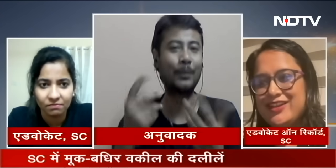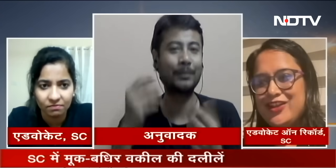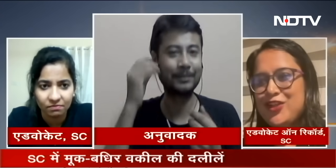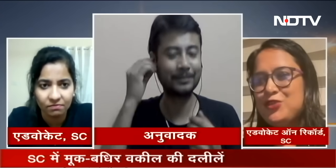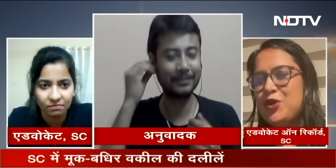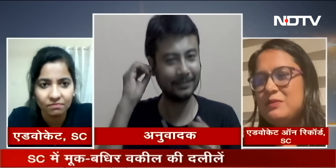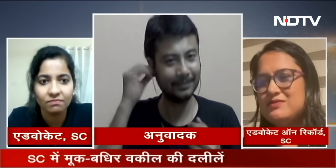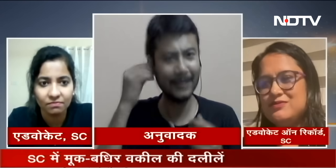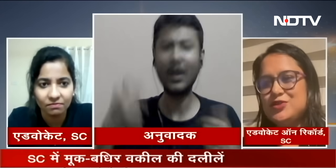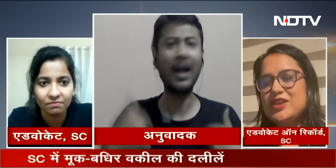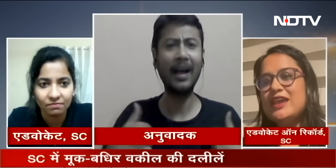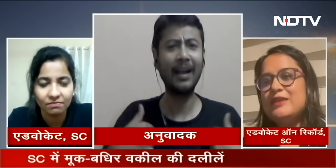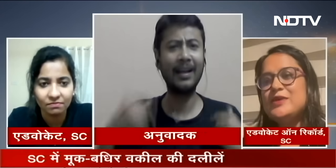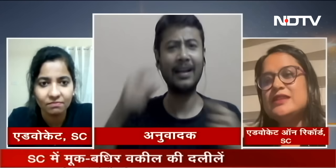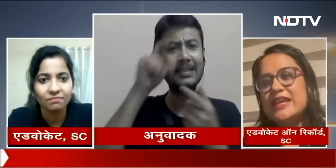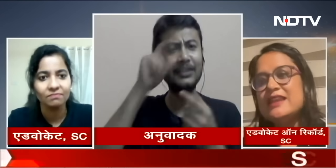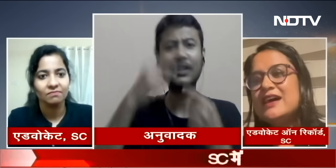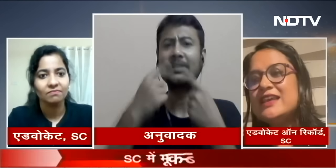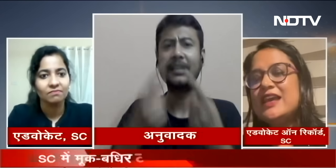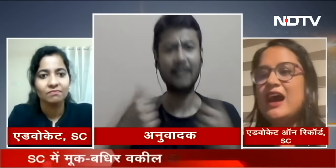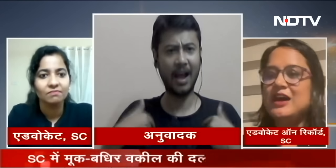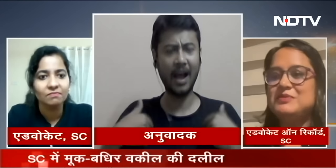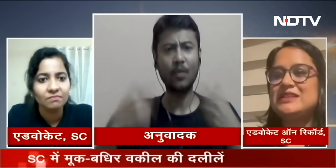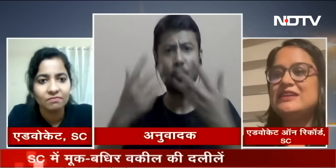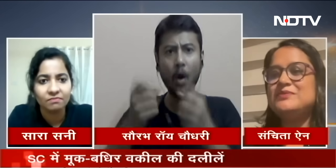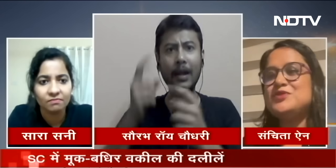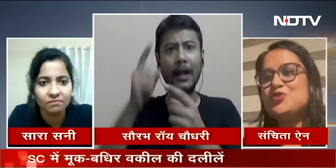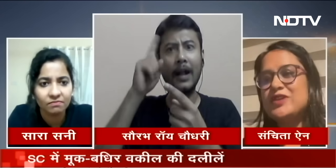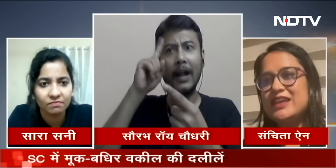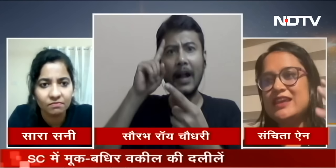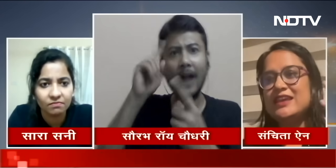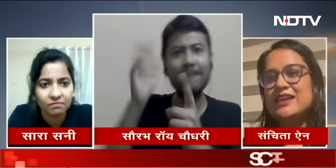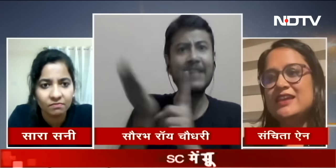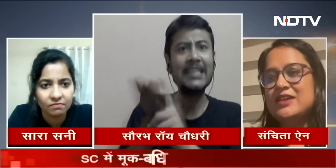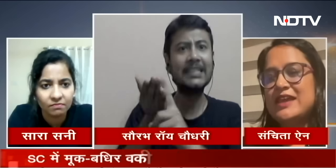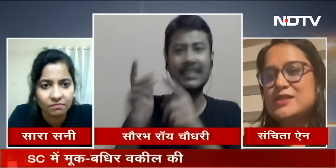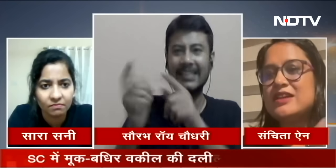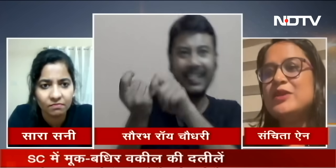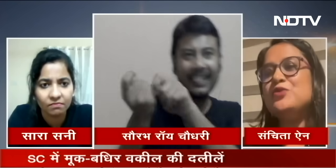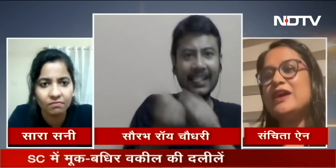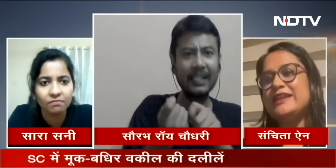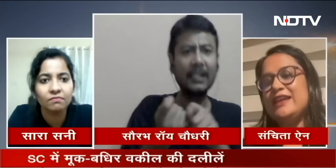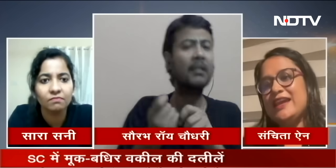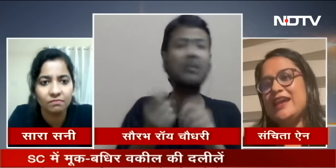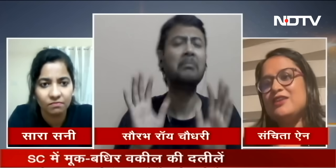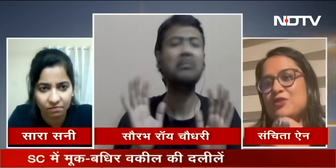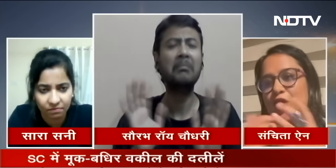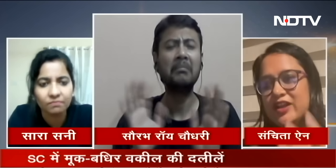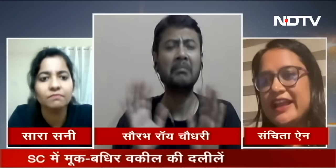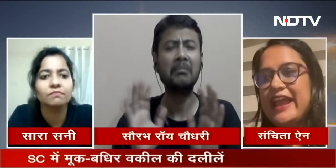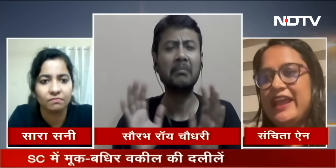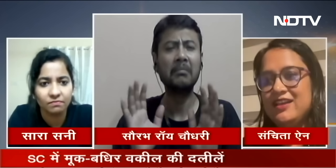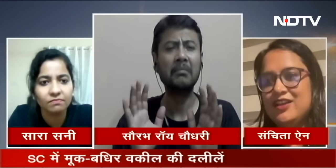है। तो मुझे बस ये था कि हाँ, मतलब चूंकि ऐसा कभी हुआ नहीं है,